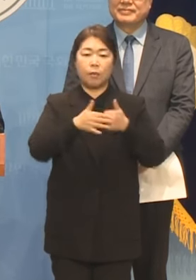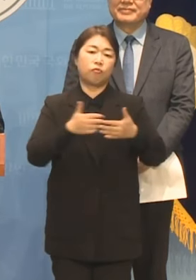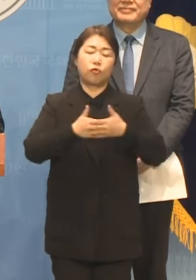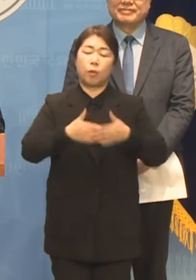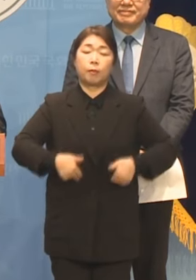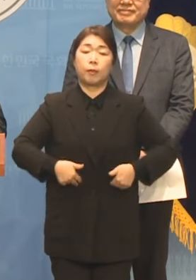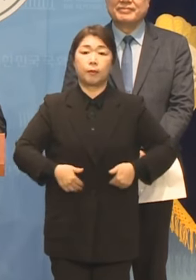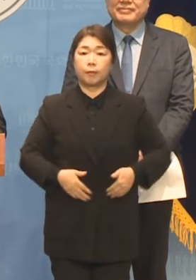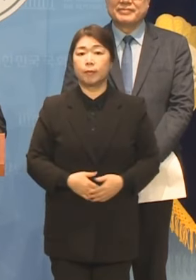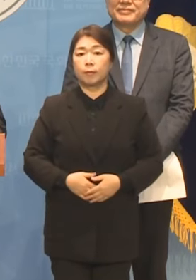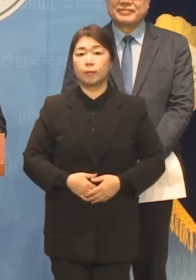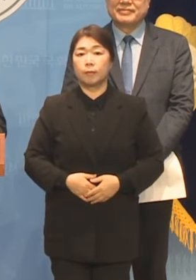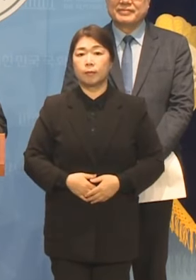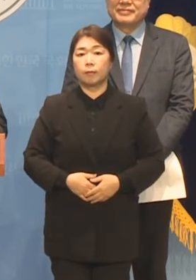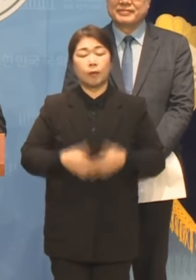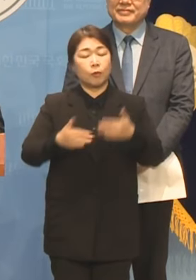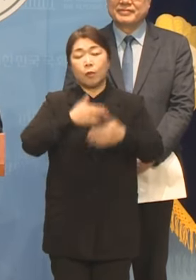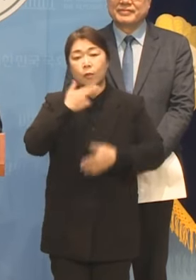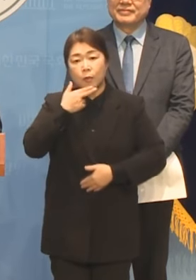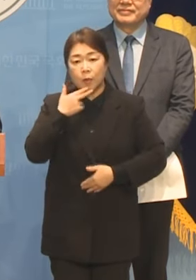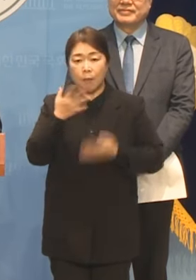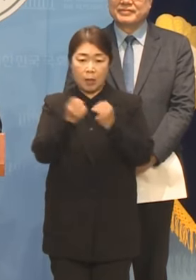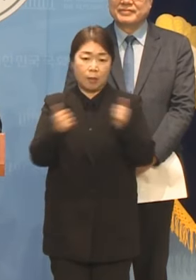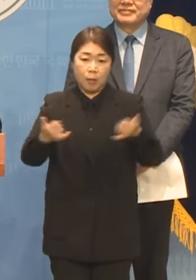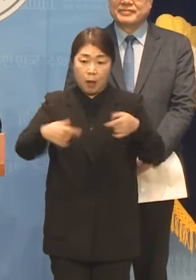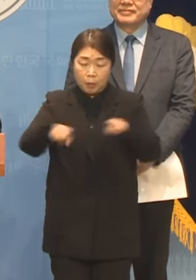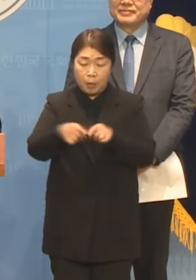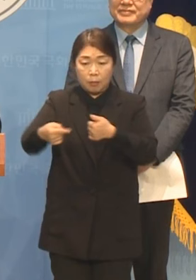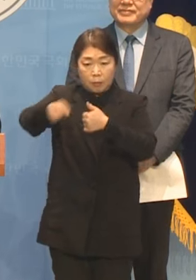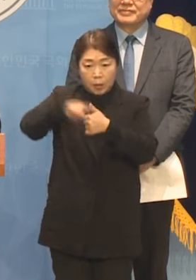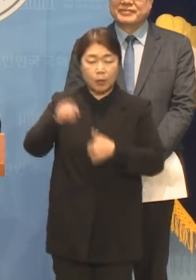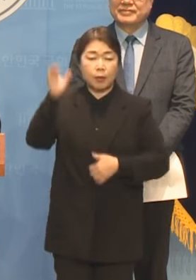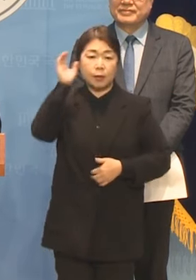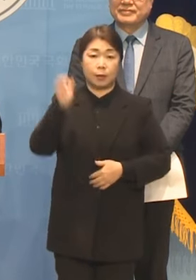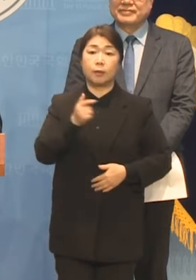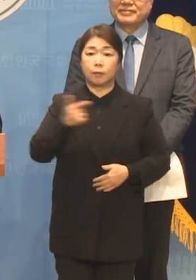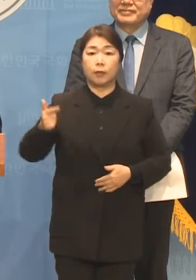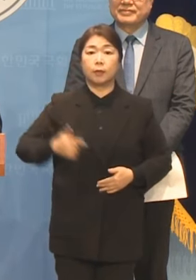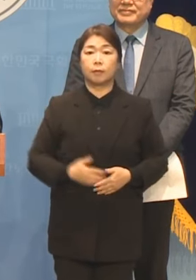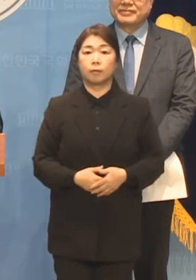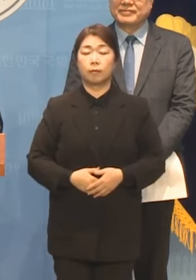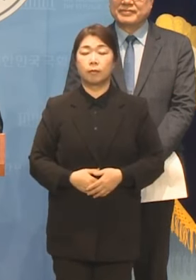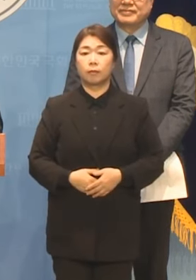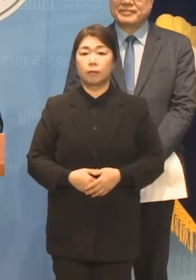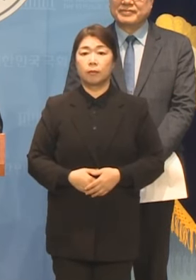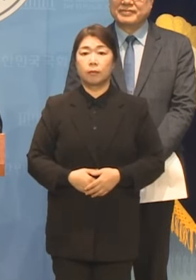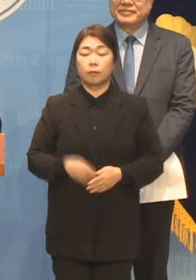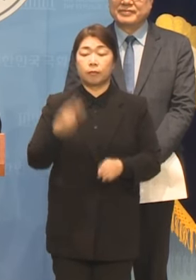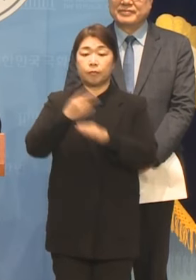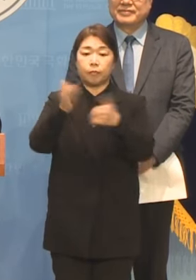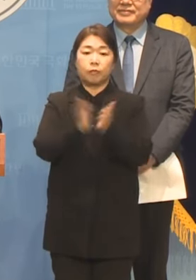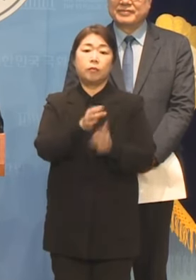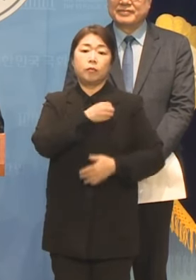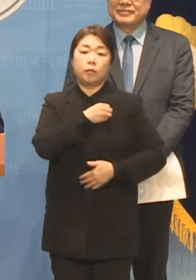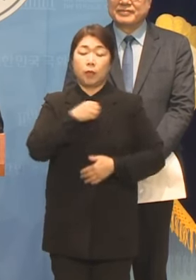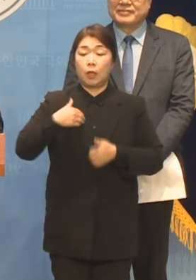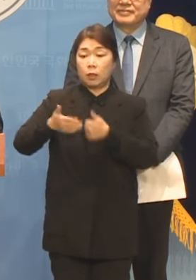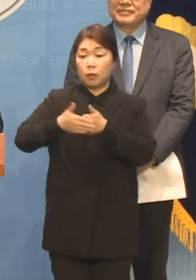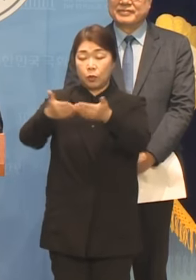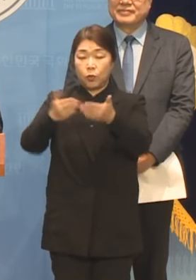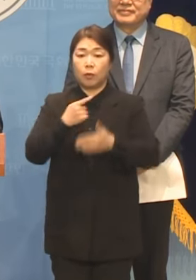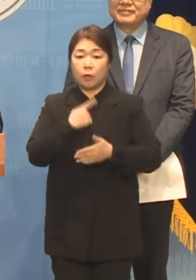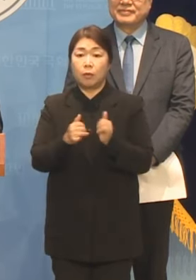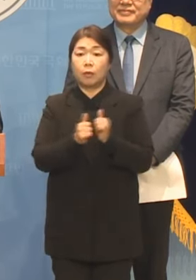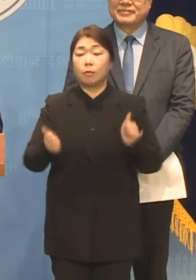없습니다 많은 분들이 함께해 주시리라 기대합니다 그동안 민주당 소속으로 저를 지지해주신